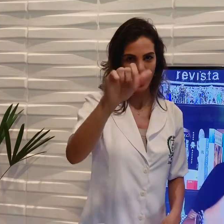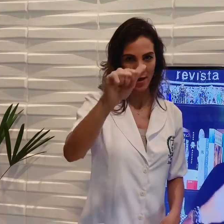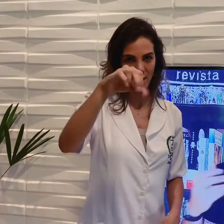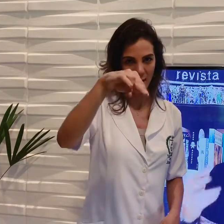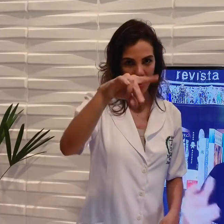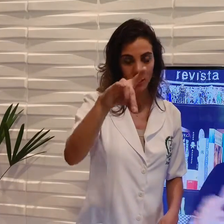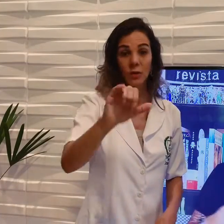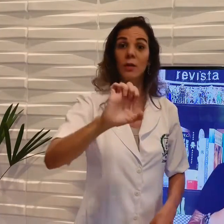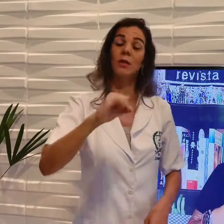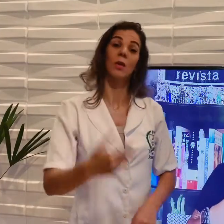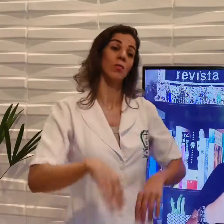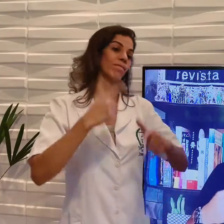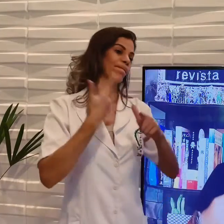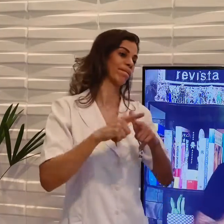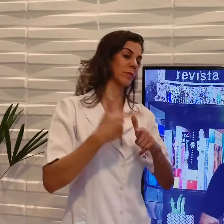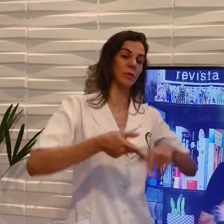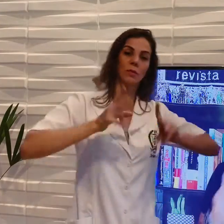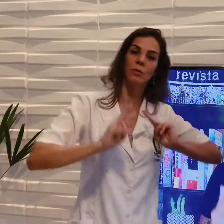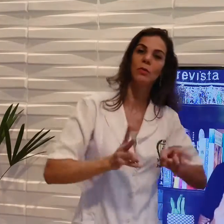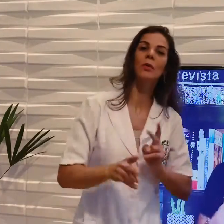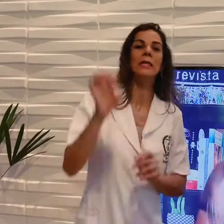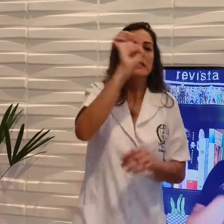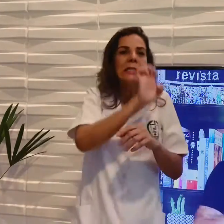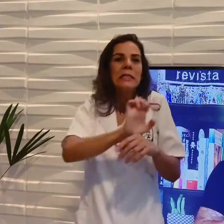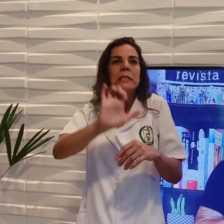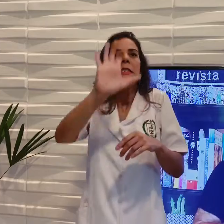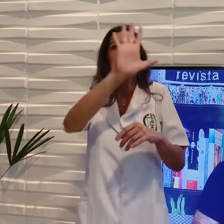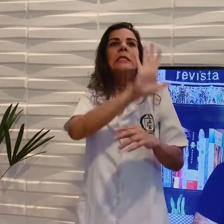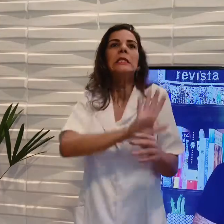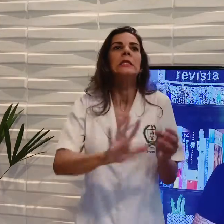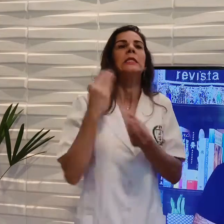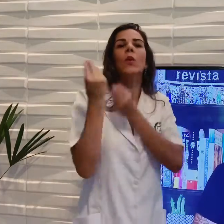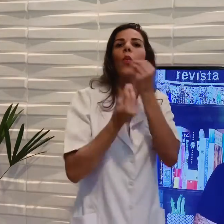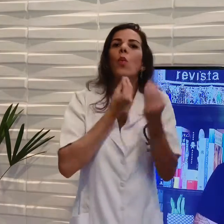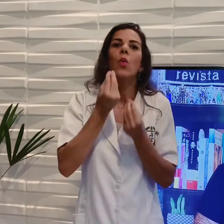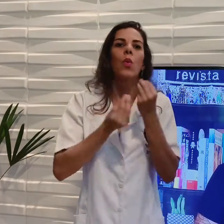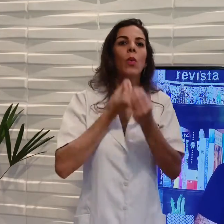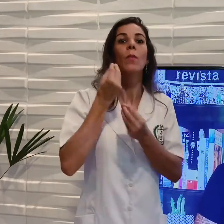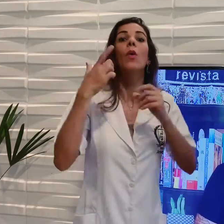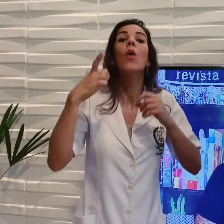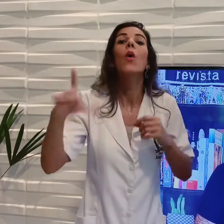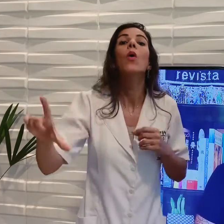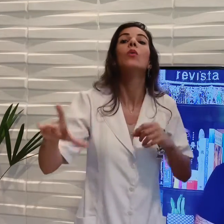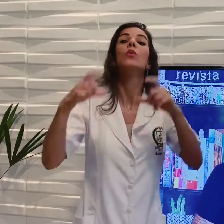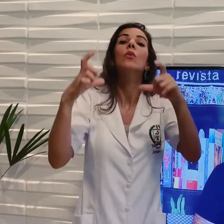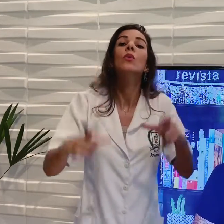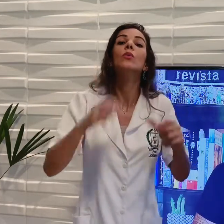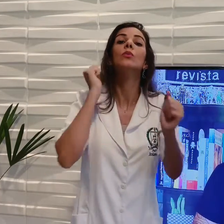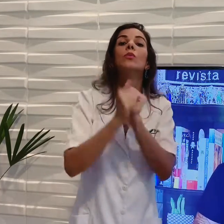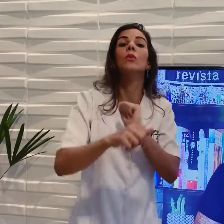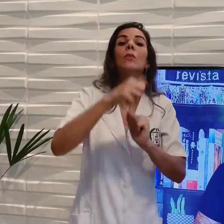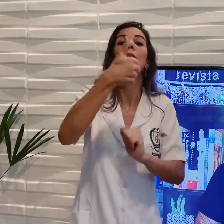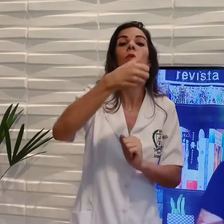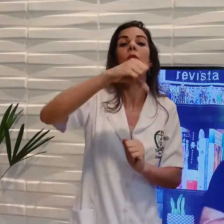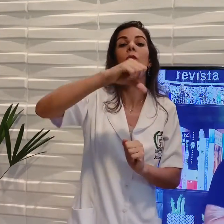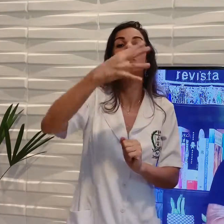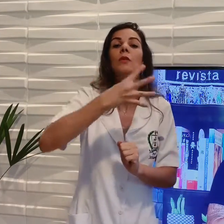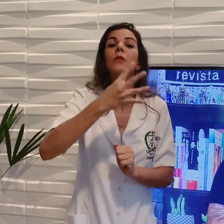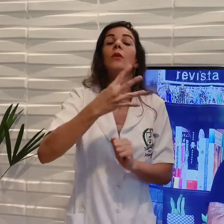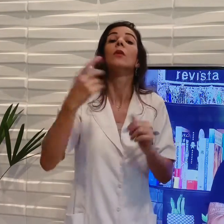conflito segue. E a Europa vai ficando em frangalhos. E onde seria a outra edição dos Jogos? Em